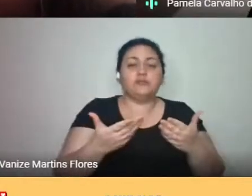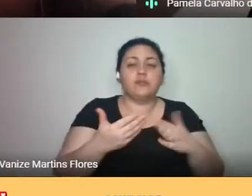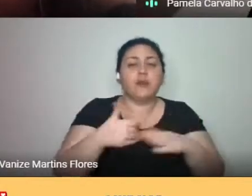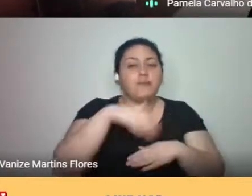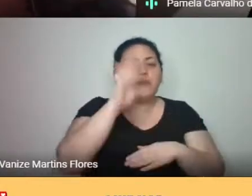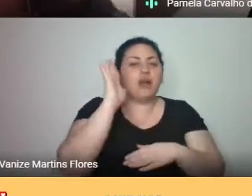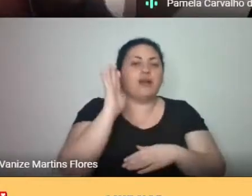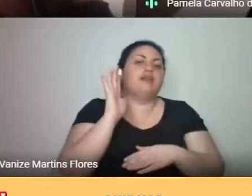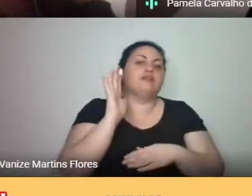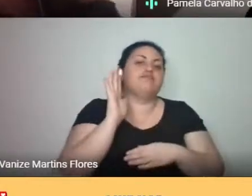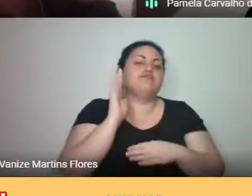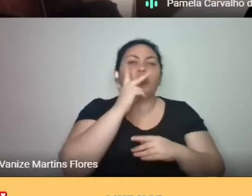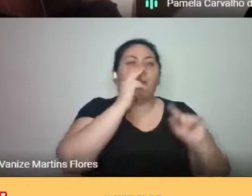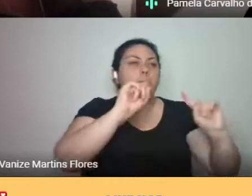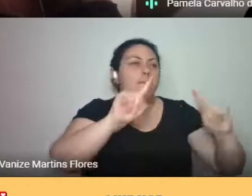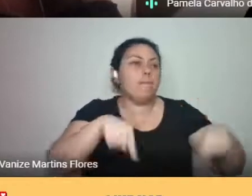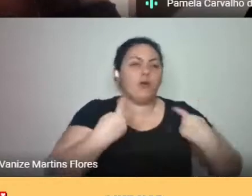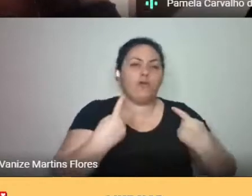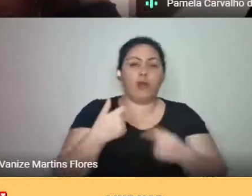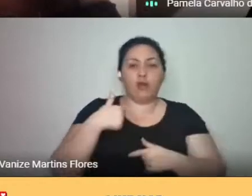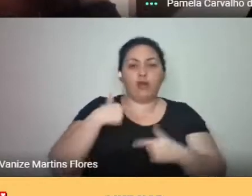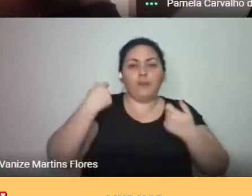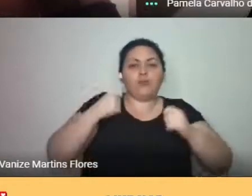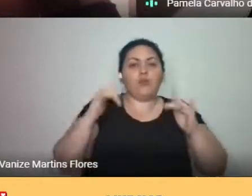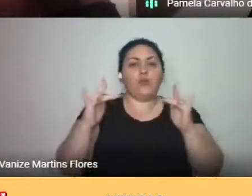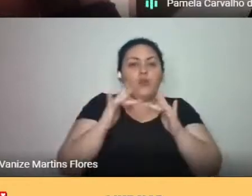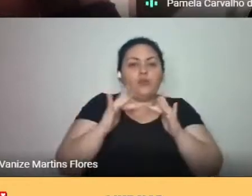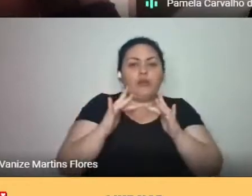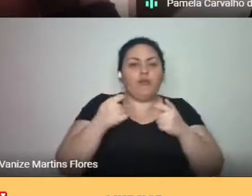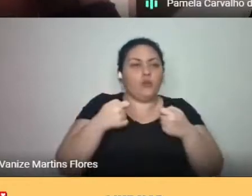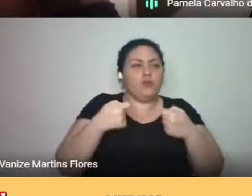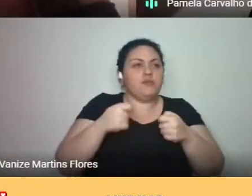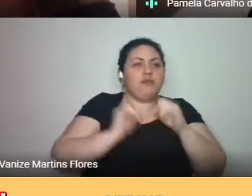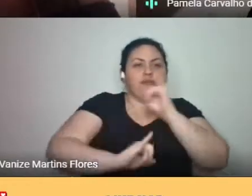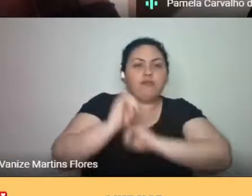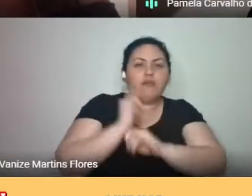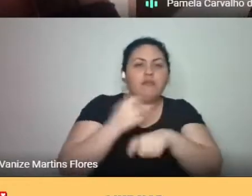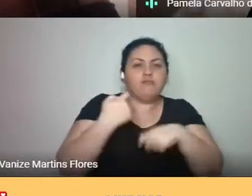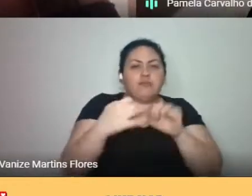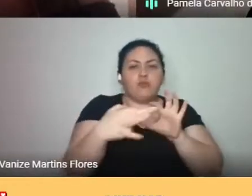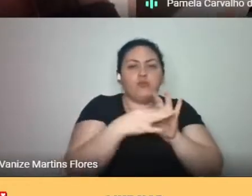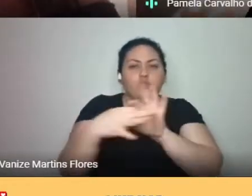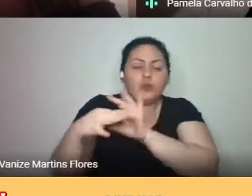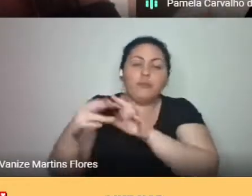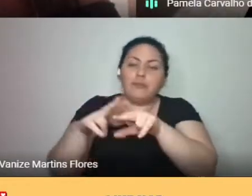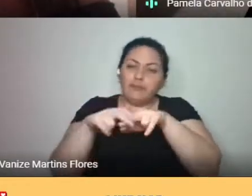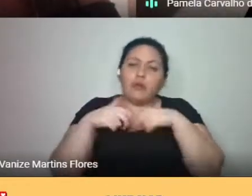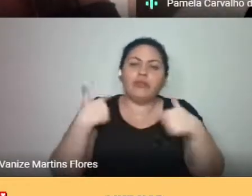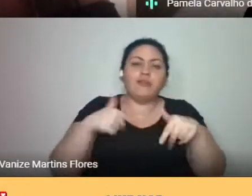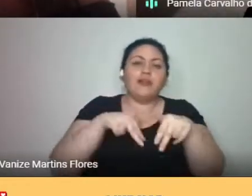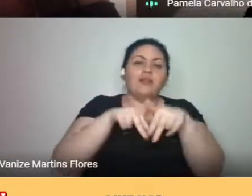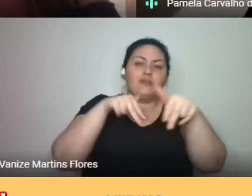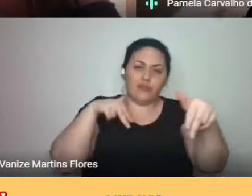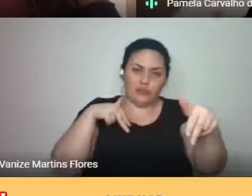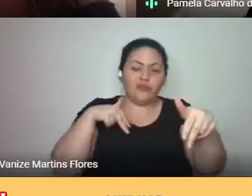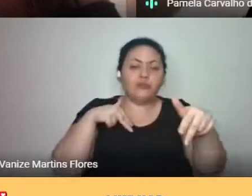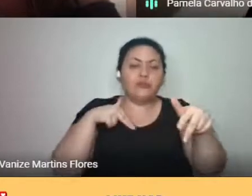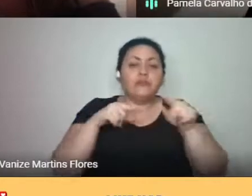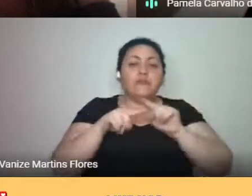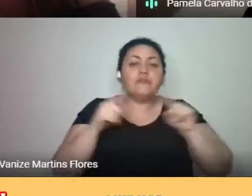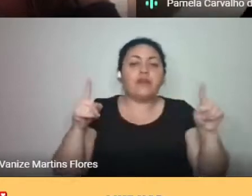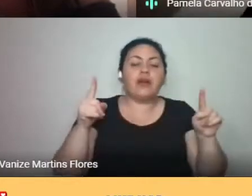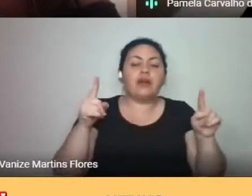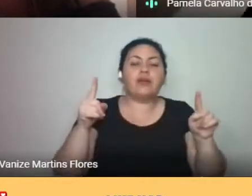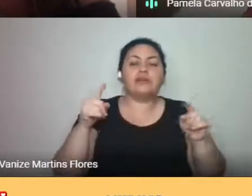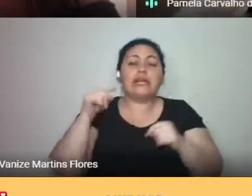em função de muita gente estar trabalhando remotamente. E que nem tu falou no início, isso soma com o nosso uso em